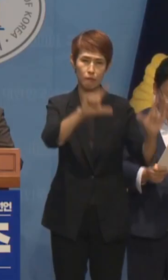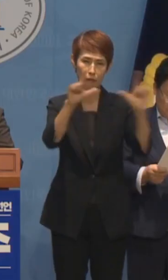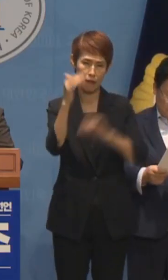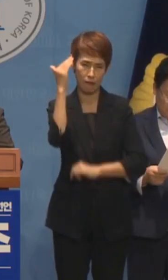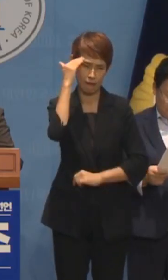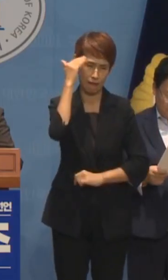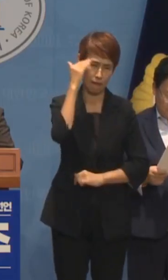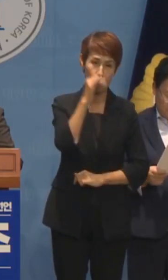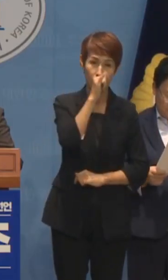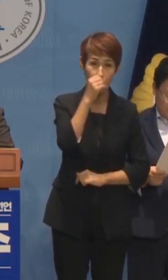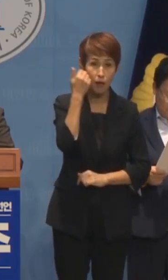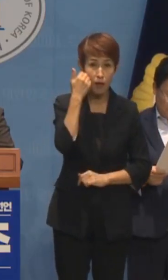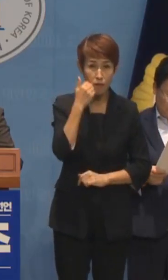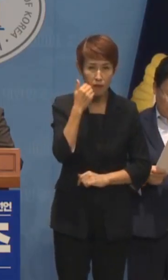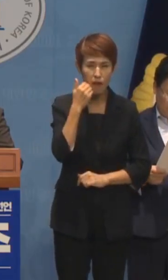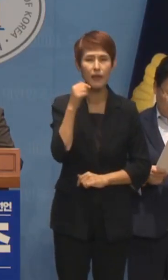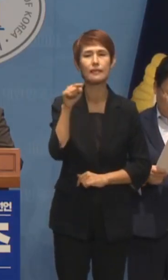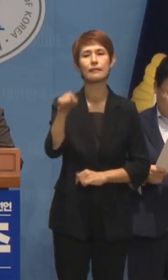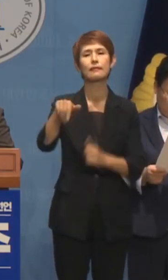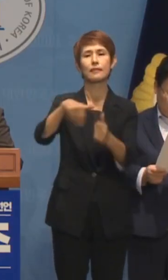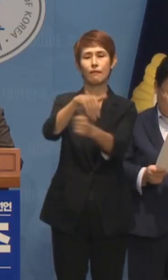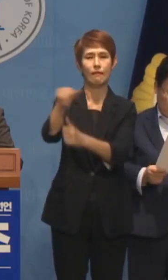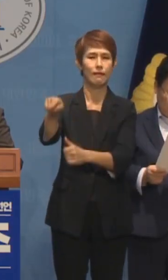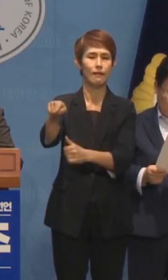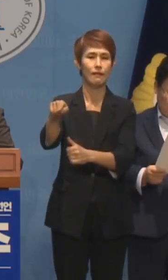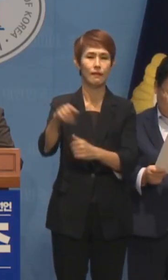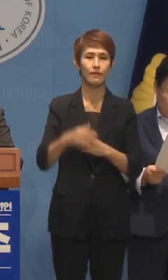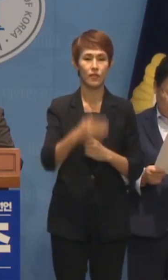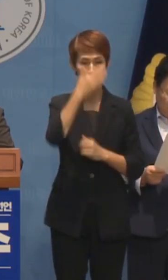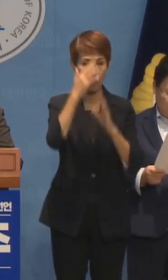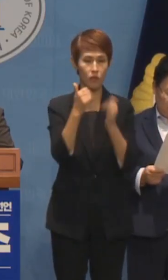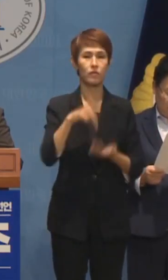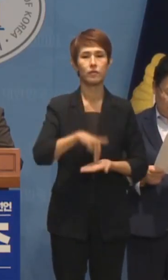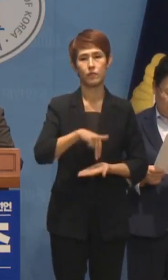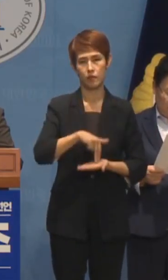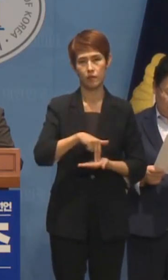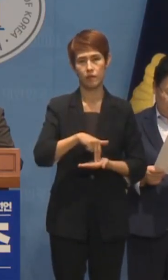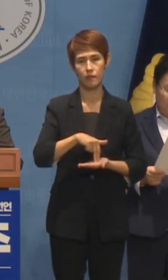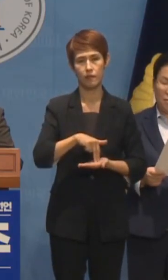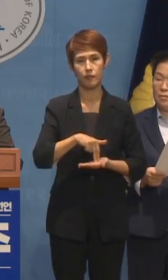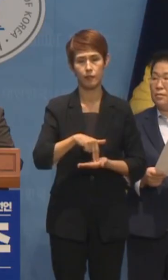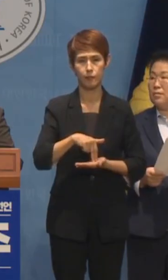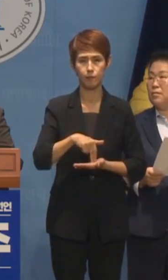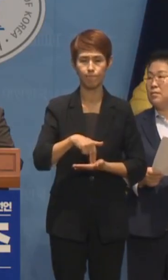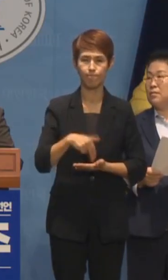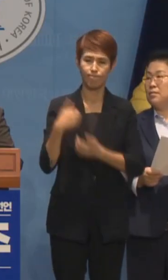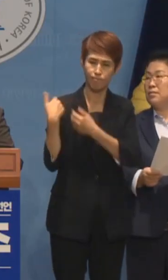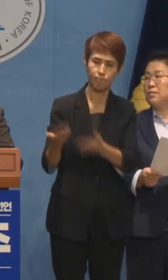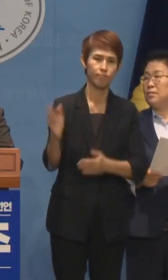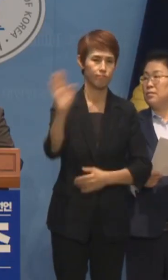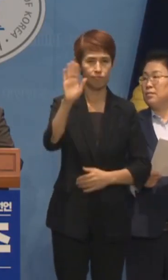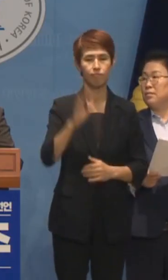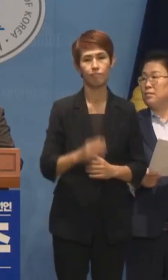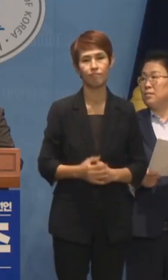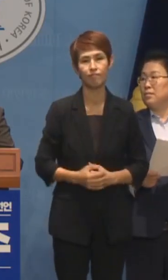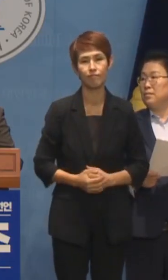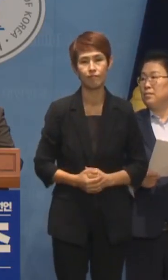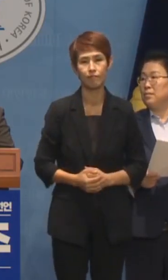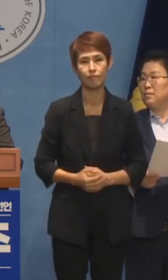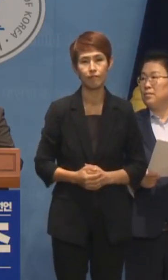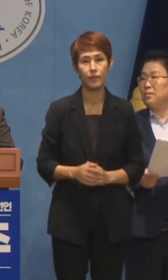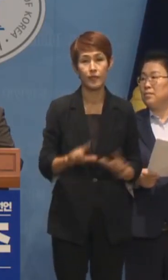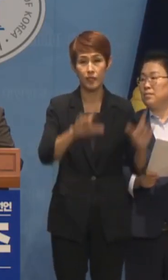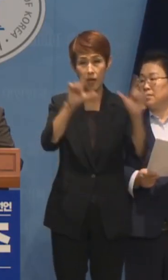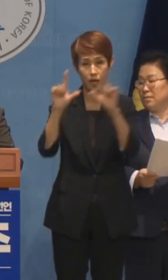내몰고 있는 한탄스러운 작금의 현실을 청년의 한 사람으로서 좌시하지 않고자 합니다. 삶의